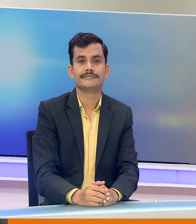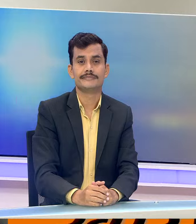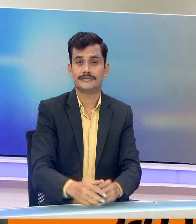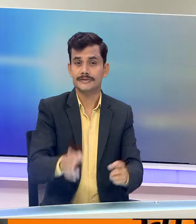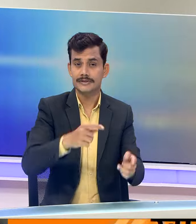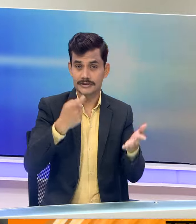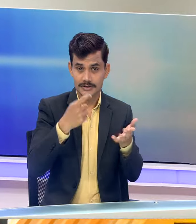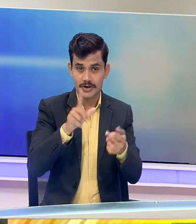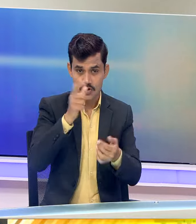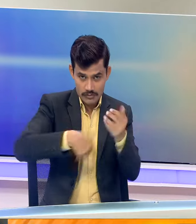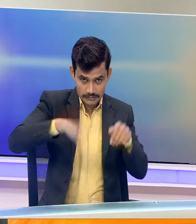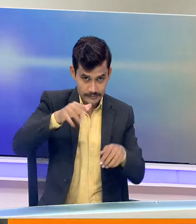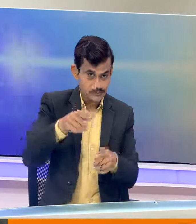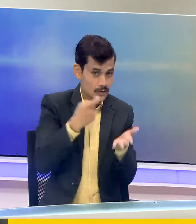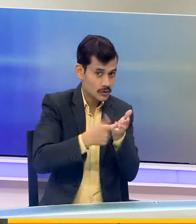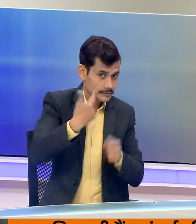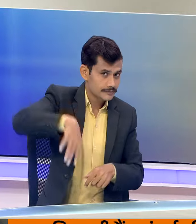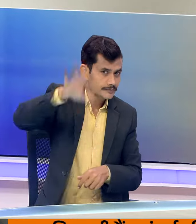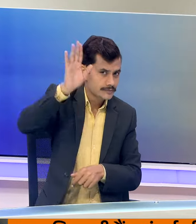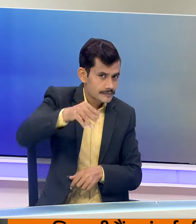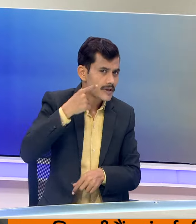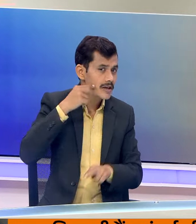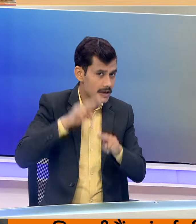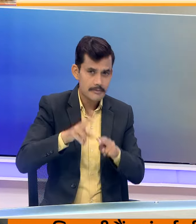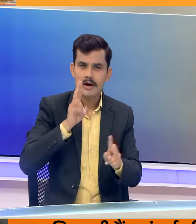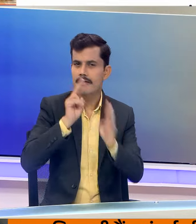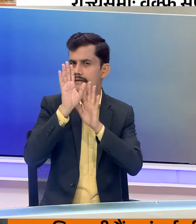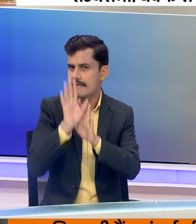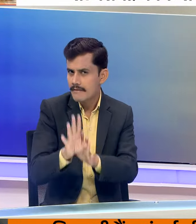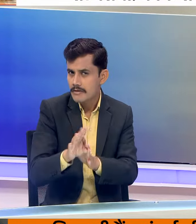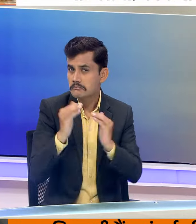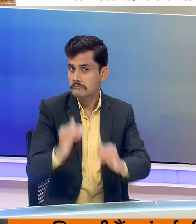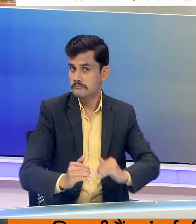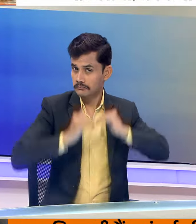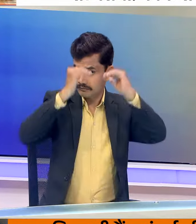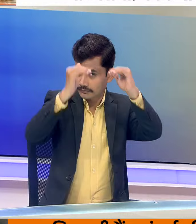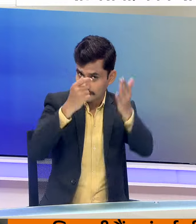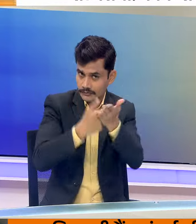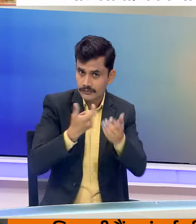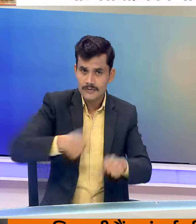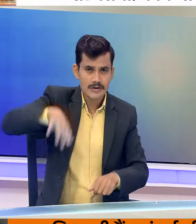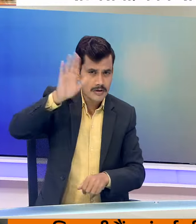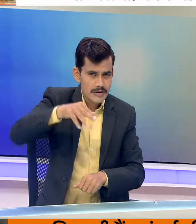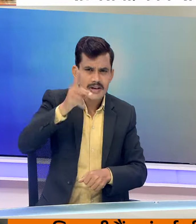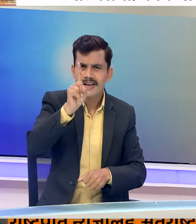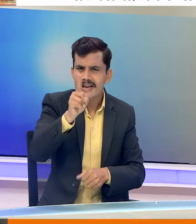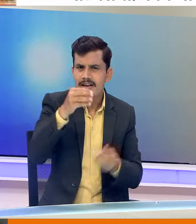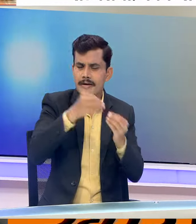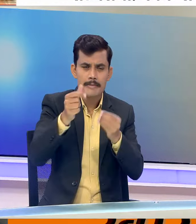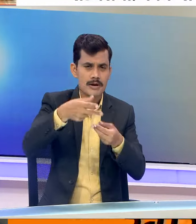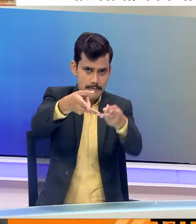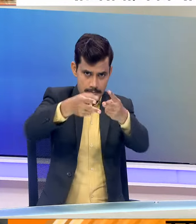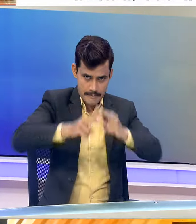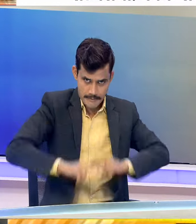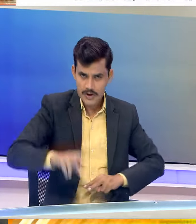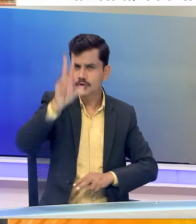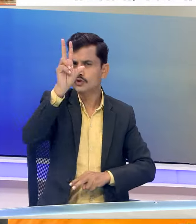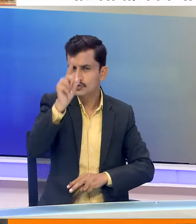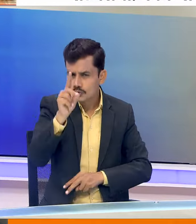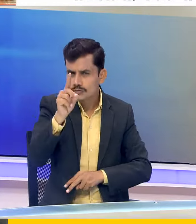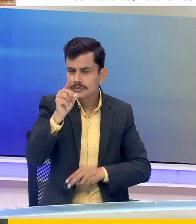वहीं लोकसभा के अलावा राज्यसभा की अगर हम बात करें तो उच्च सदन में एक विधेयक वापस लिए जाने और दो विधेयक विचार